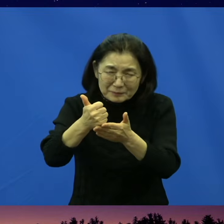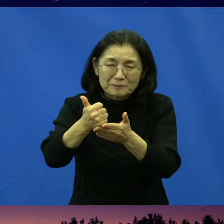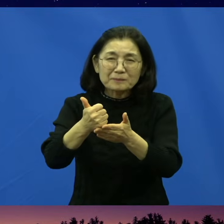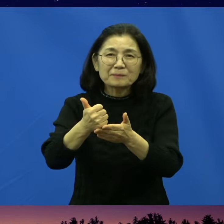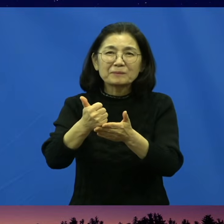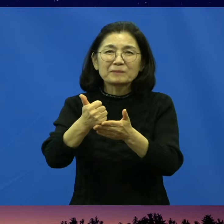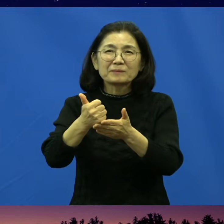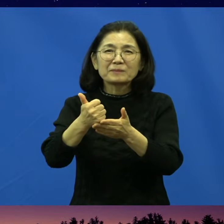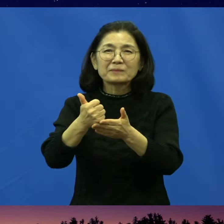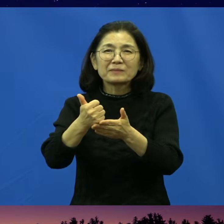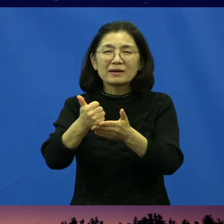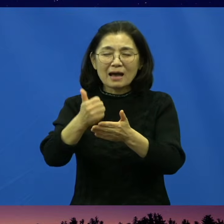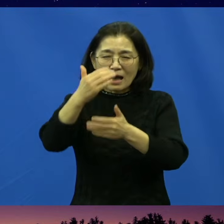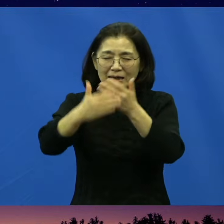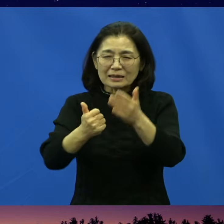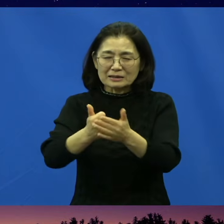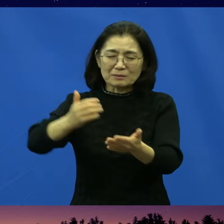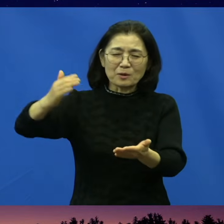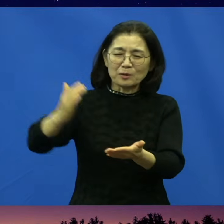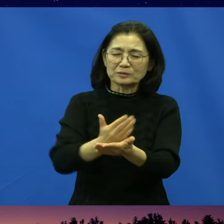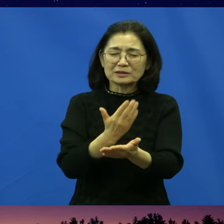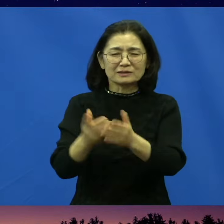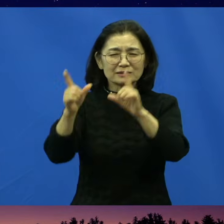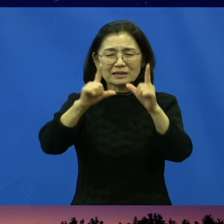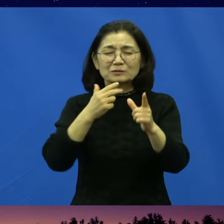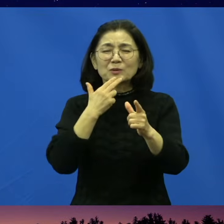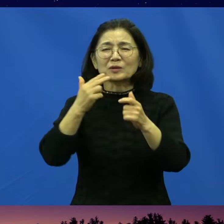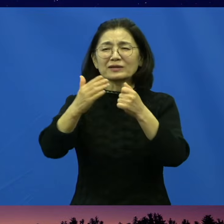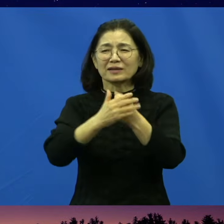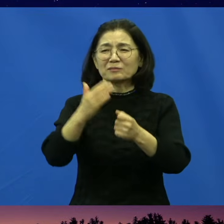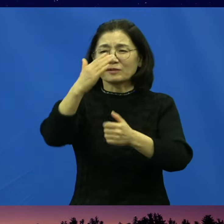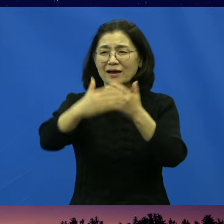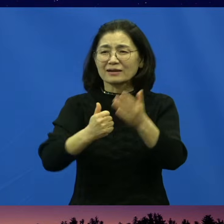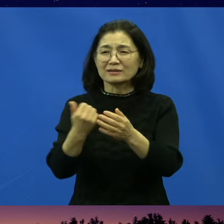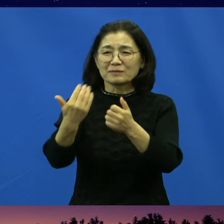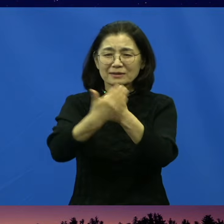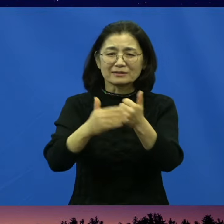삽니까? 나에게 은혜를 베풀어 주십시오. 이 고백이